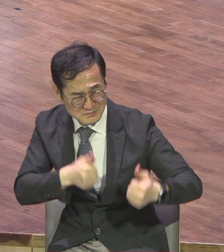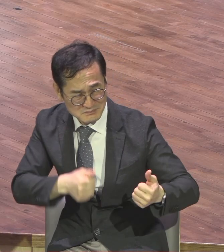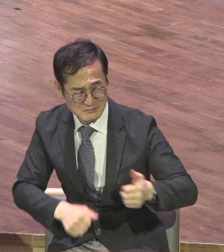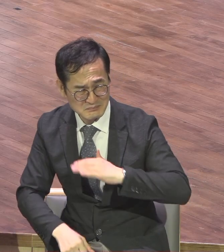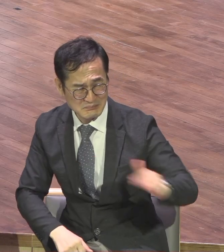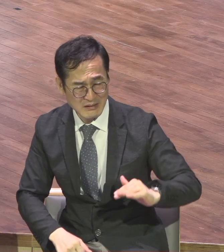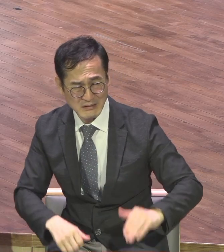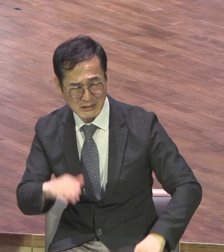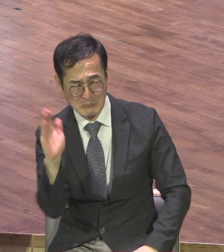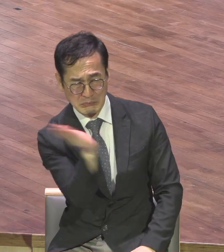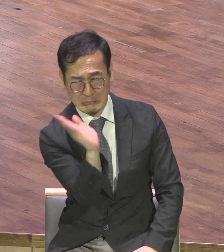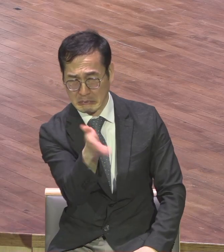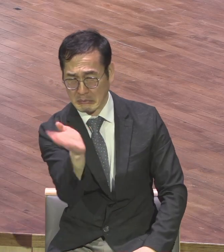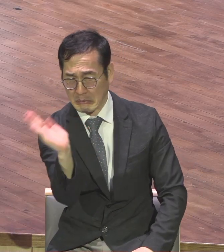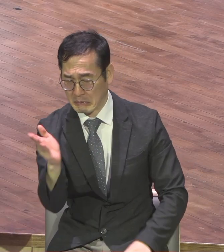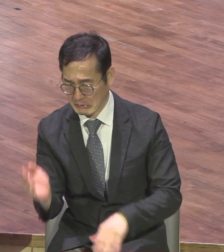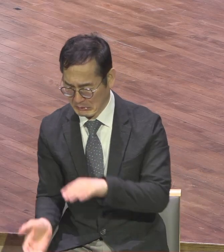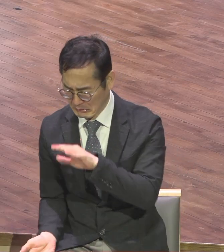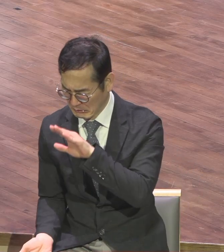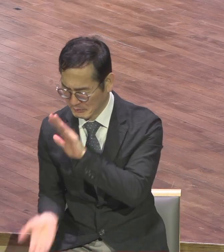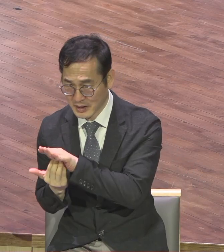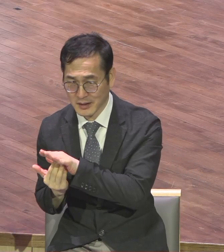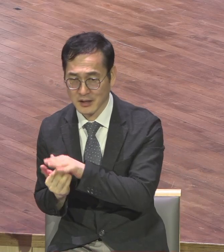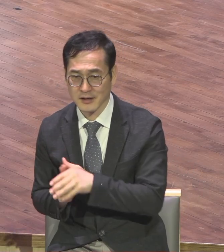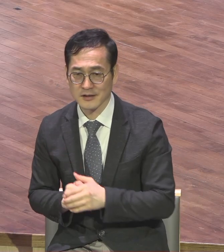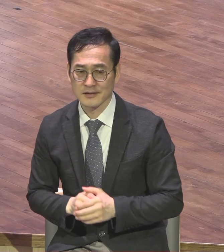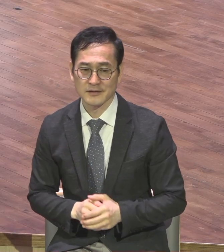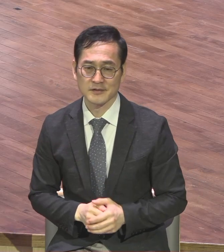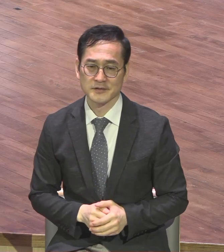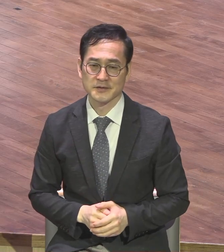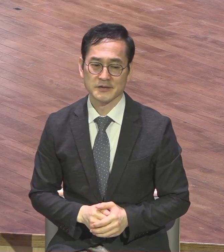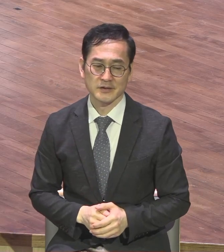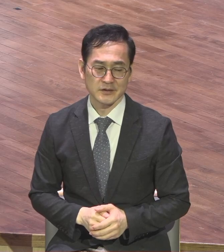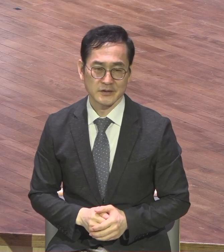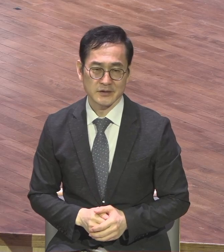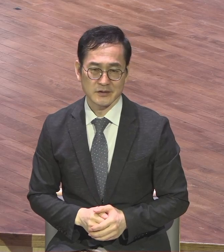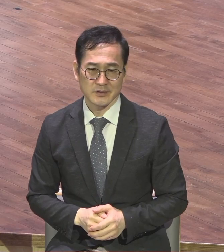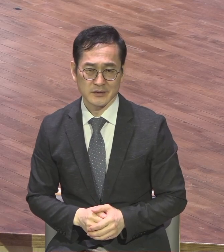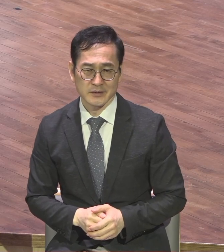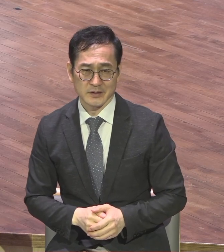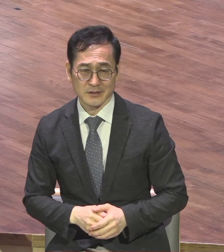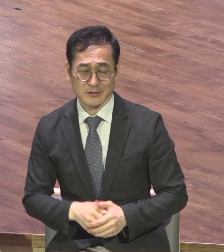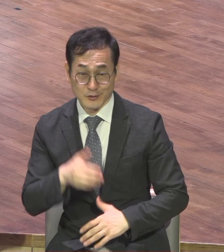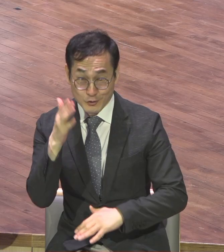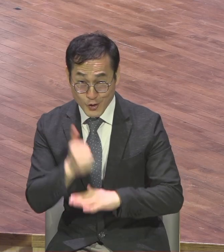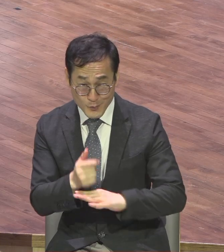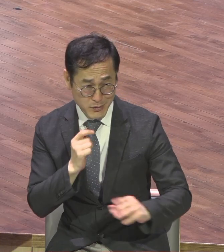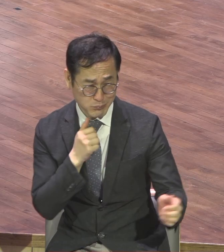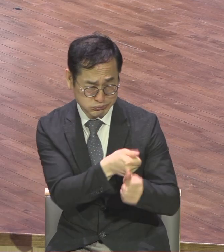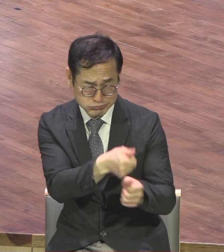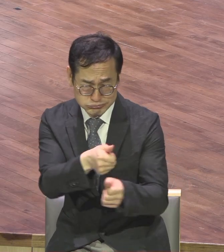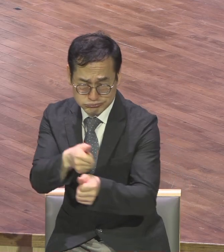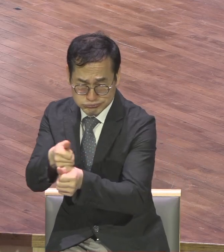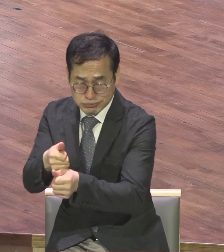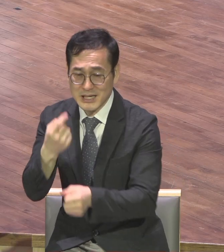게임 완전히 그야말로 막 환상적 기량으로 압도적 금메달을 땄어요.